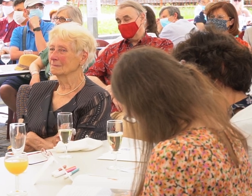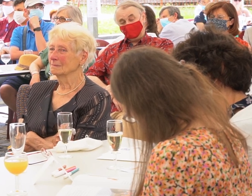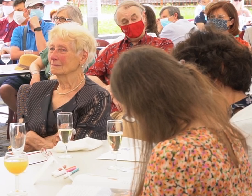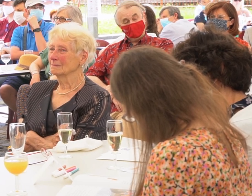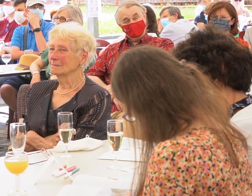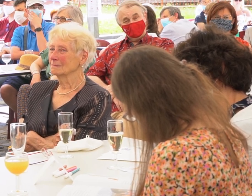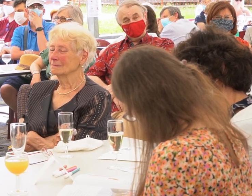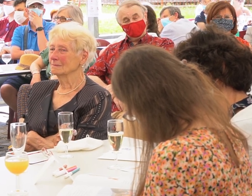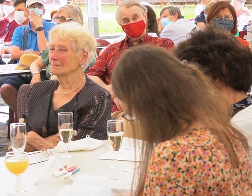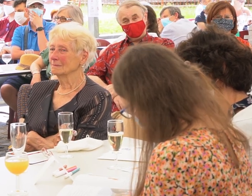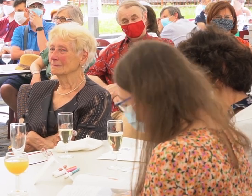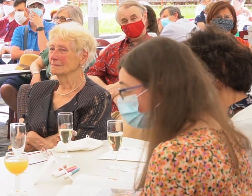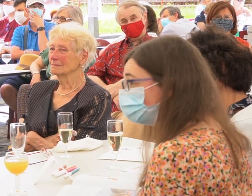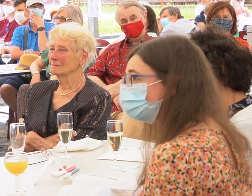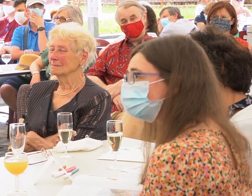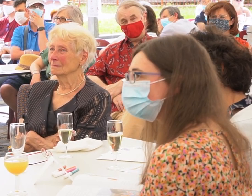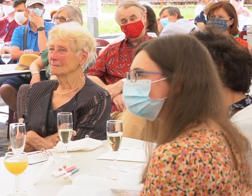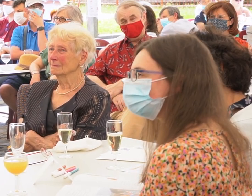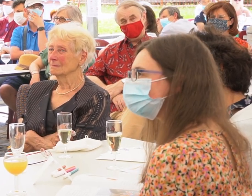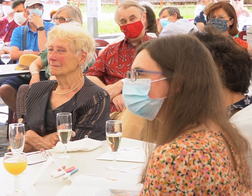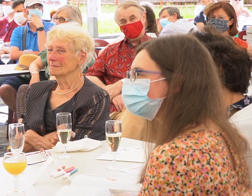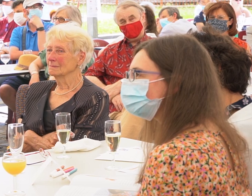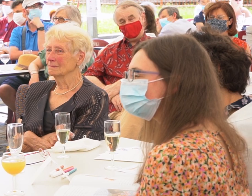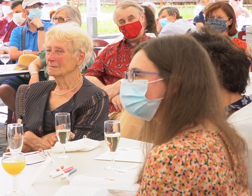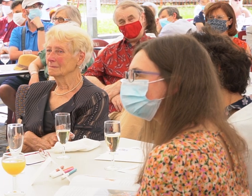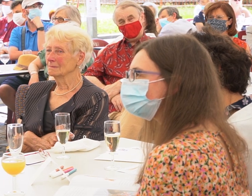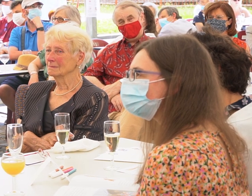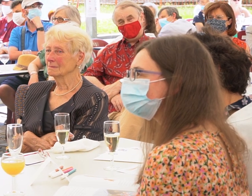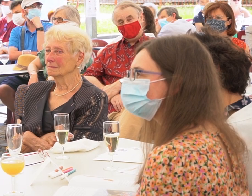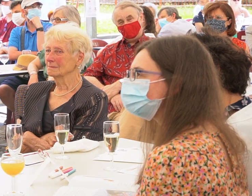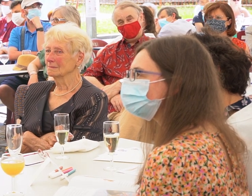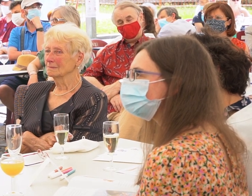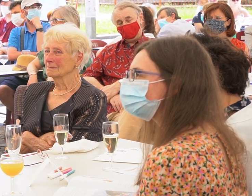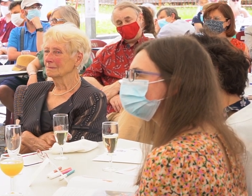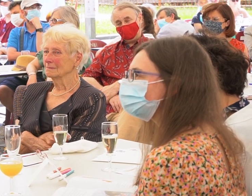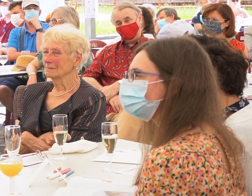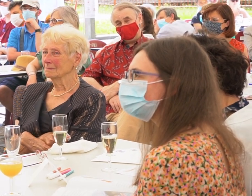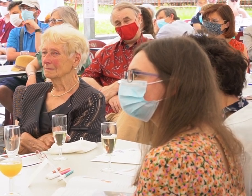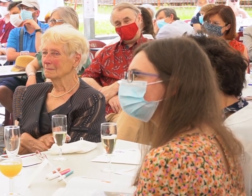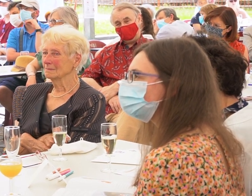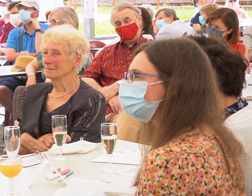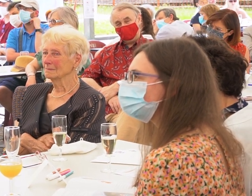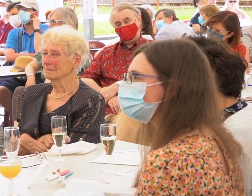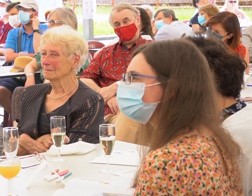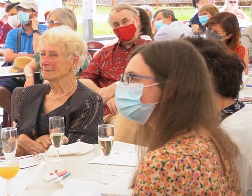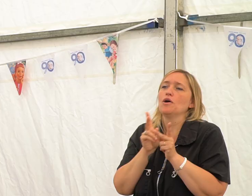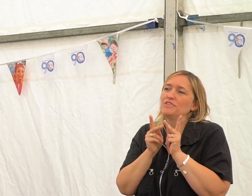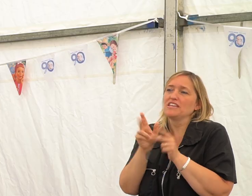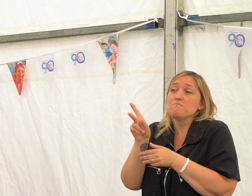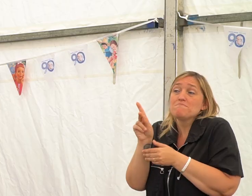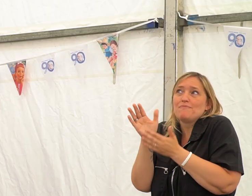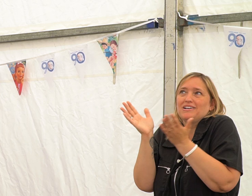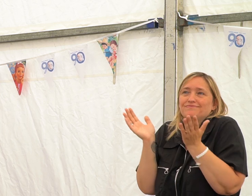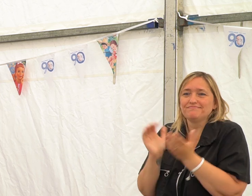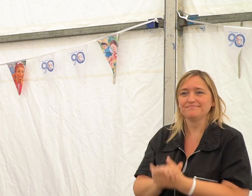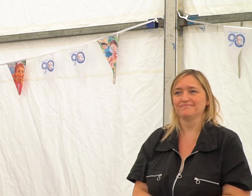avons dû lire ça à nos enfants avec beaucoup de joie et de passion, avec la joie et la passion qu'a certainement eu votre papa. Alors j'ai